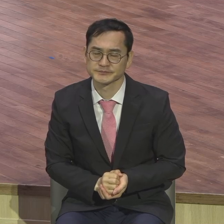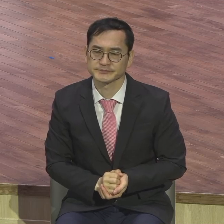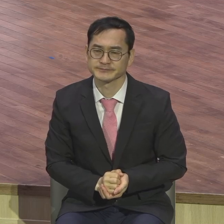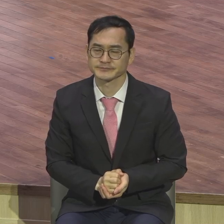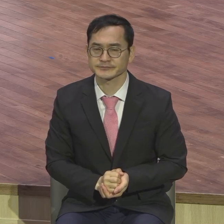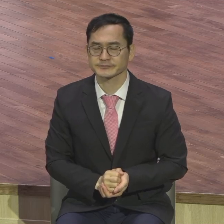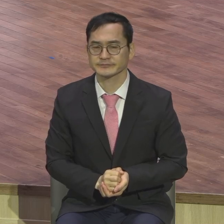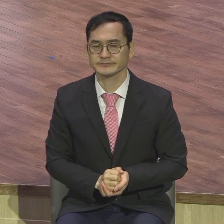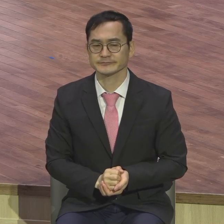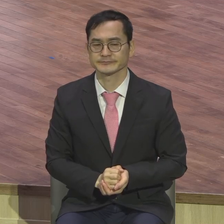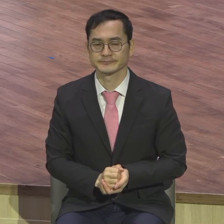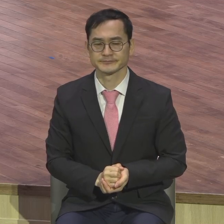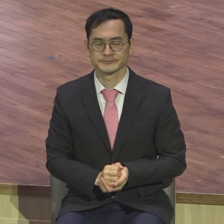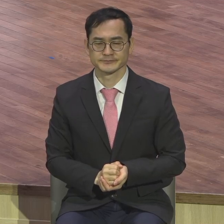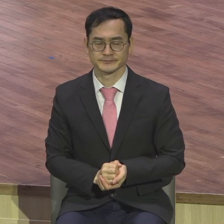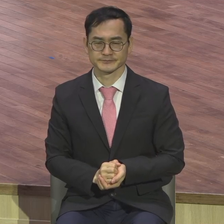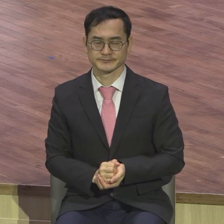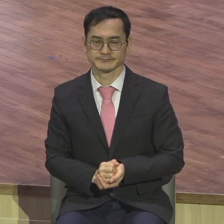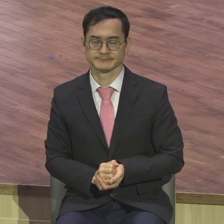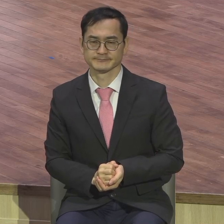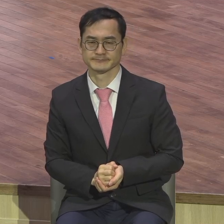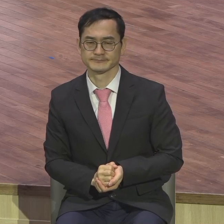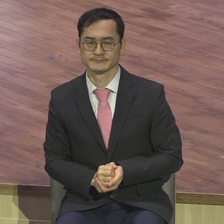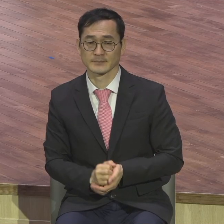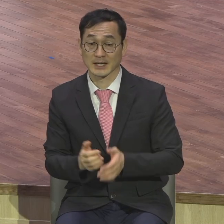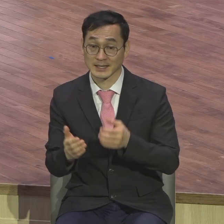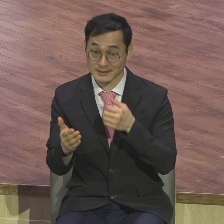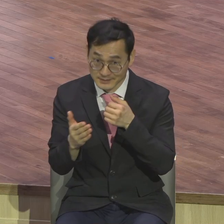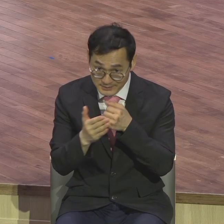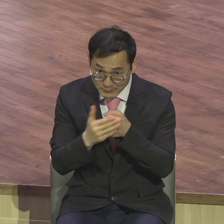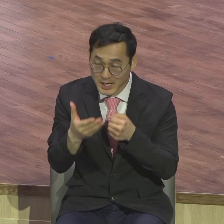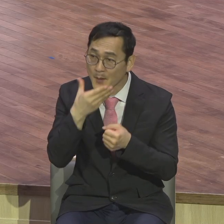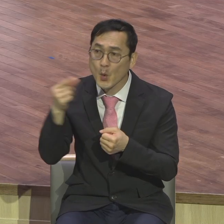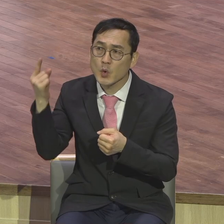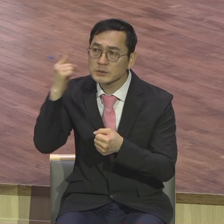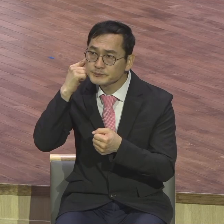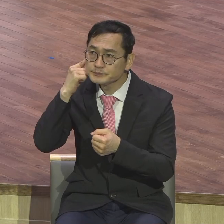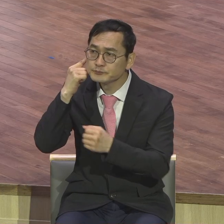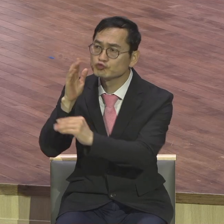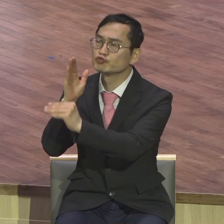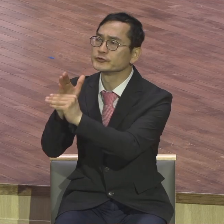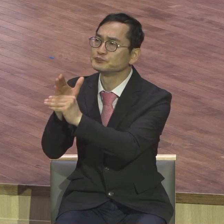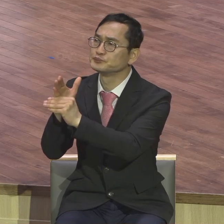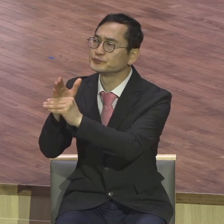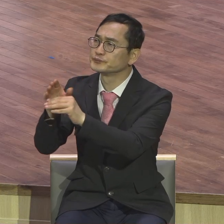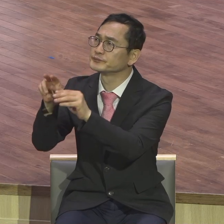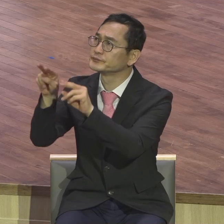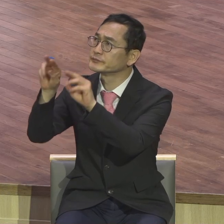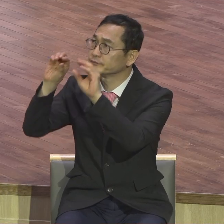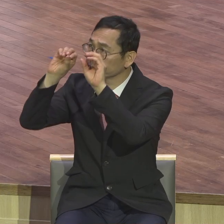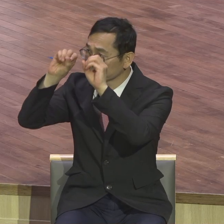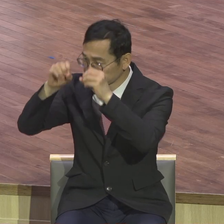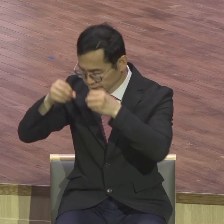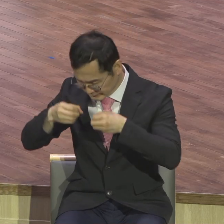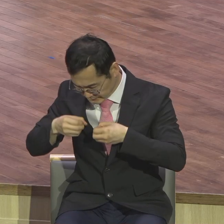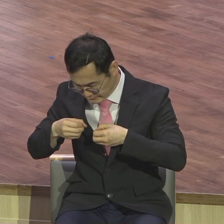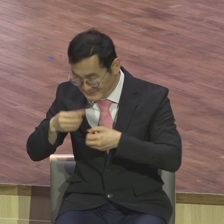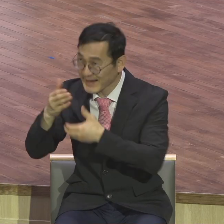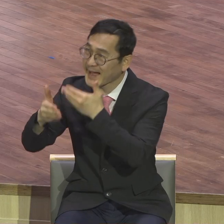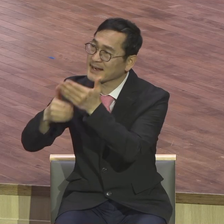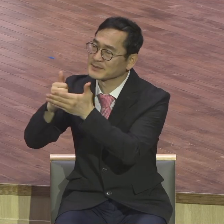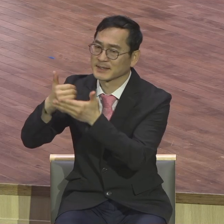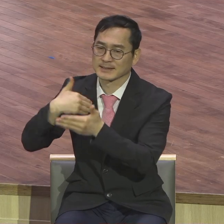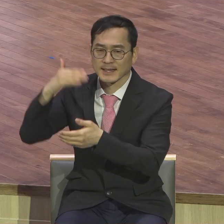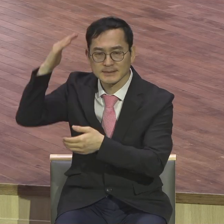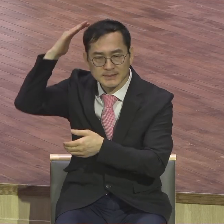그래서 복음으로 먼저 자신을 바라봐야 돼요. 하나님이